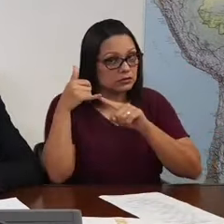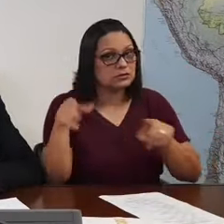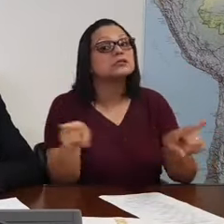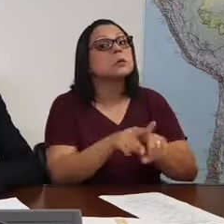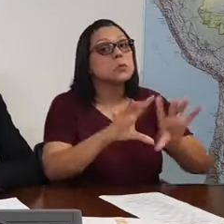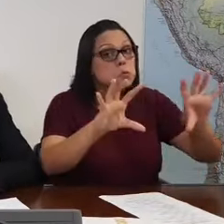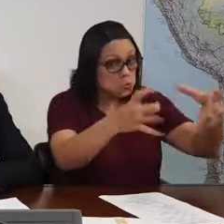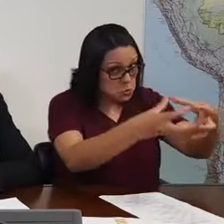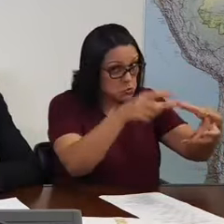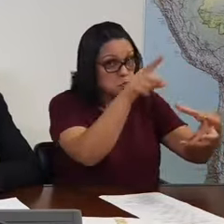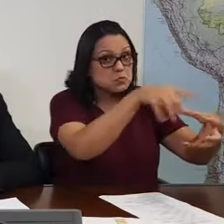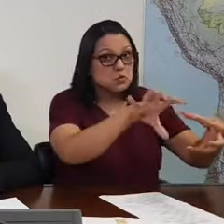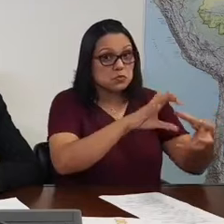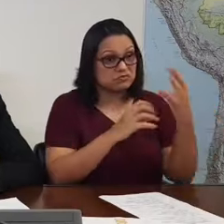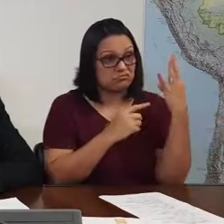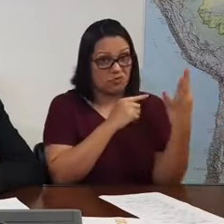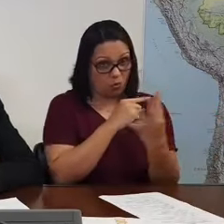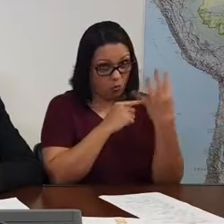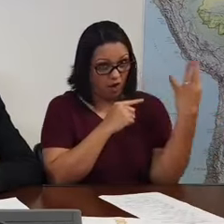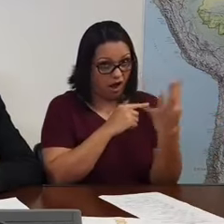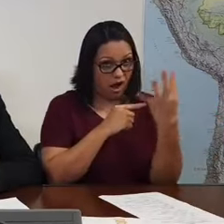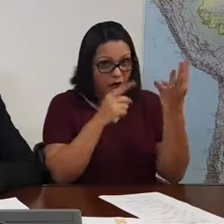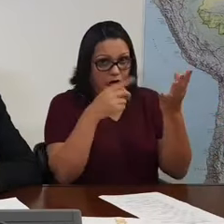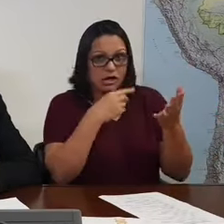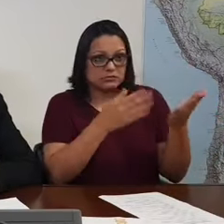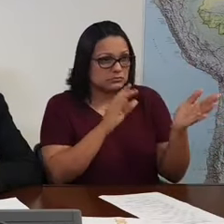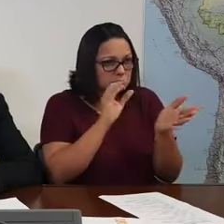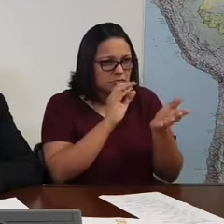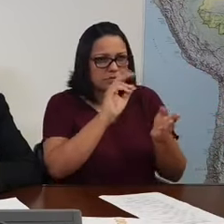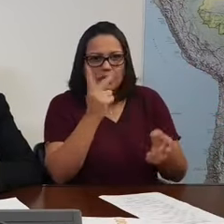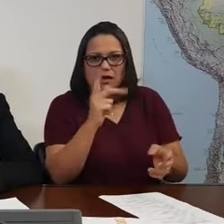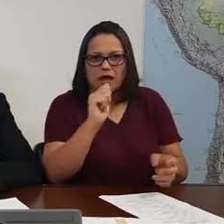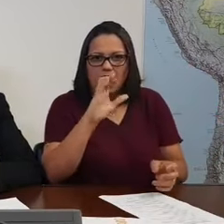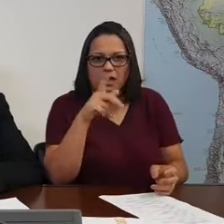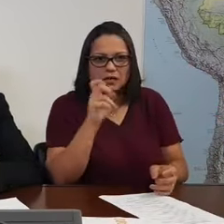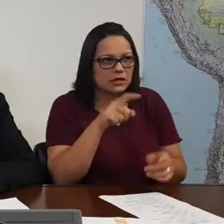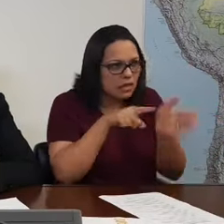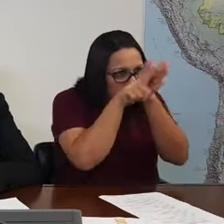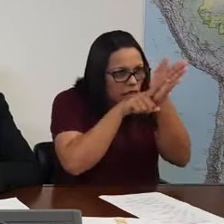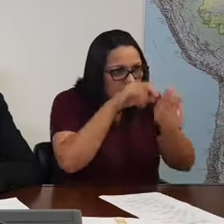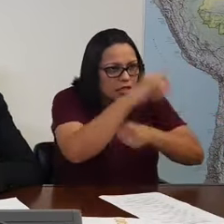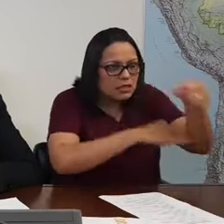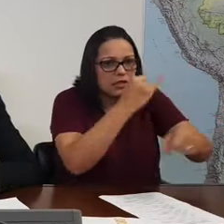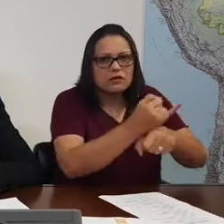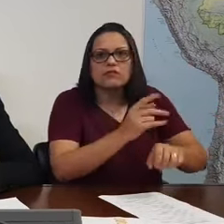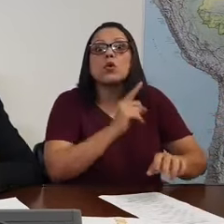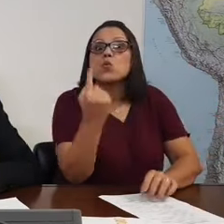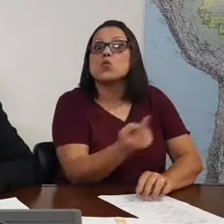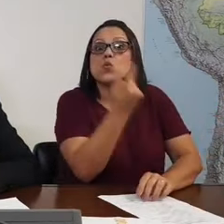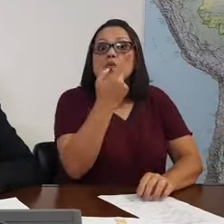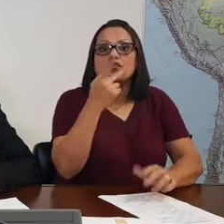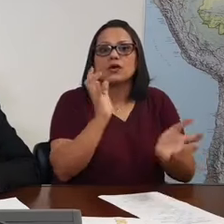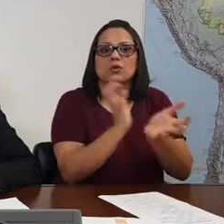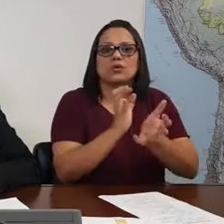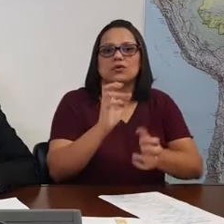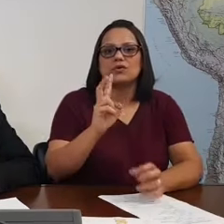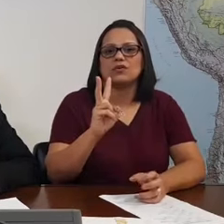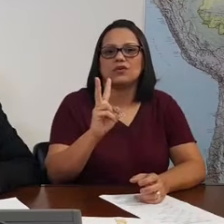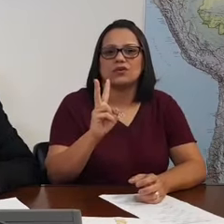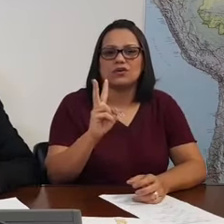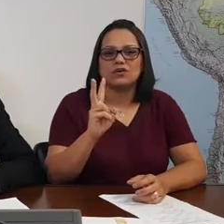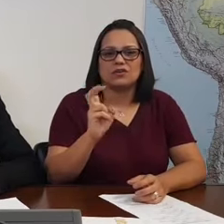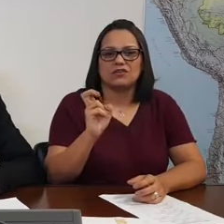no grupo, nesse grupo desses quatro hackers, né? Um já disse que integrou isso ao Verdevaldo, é isso